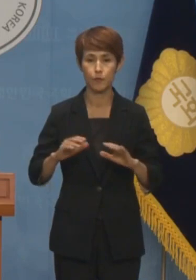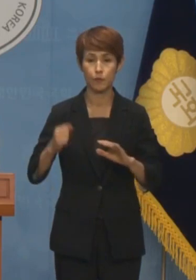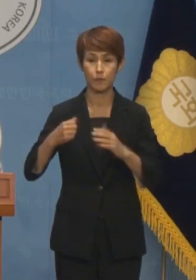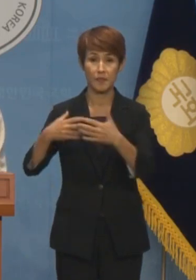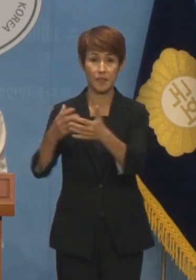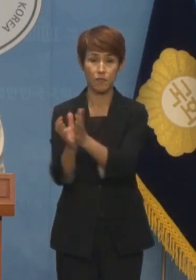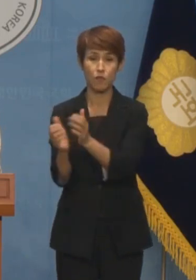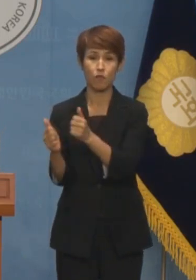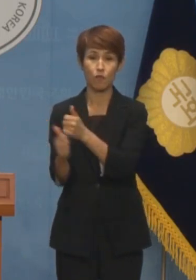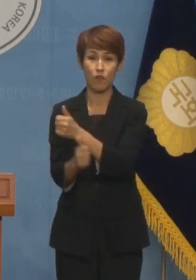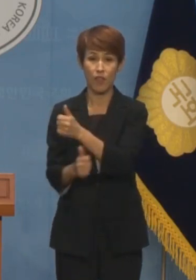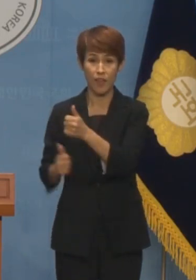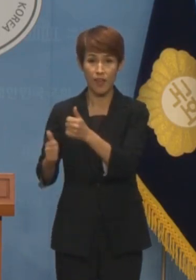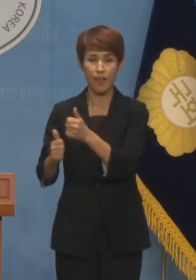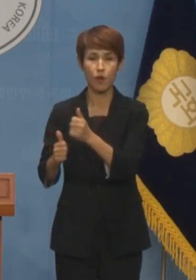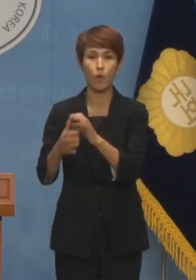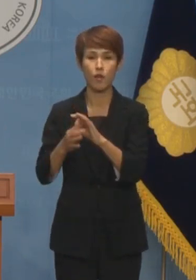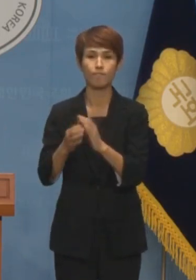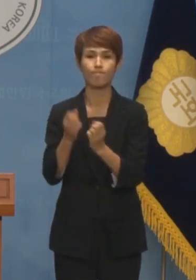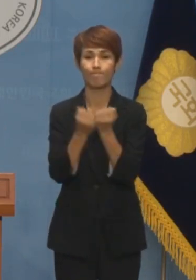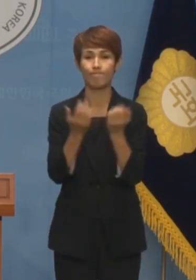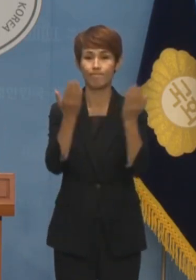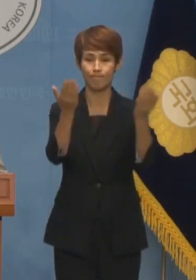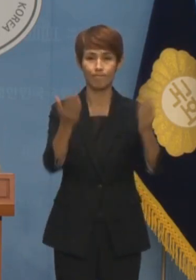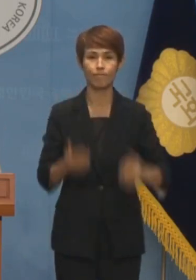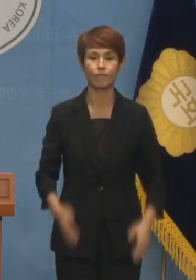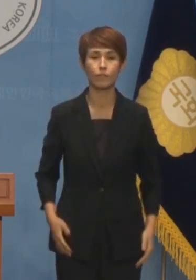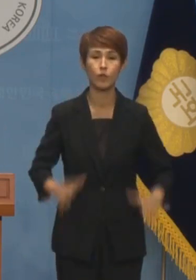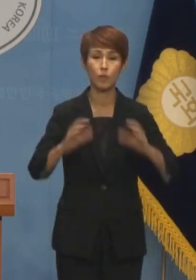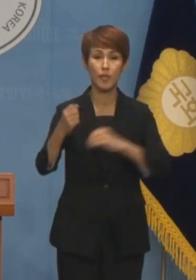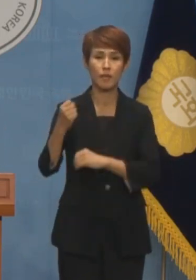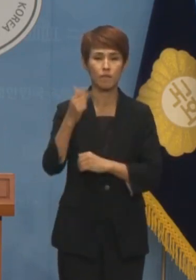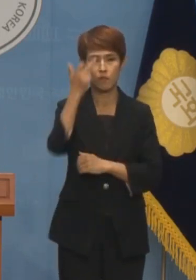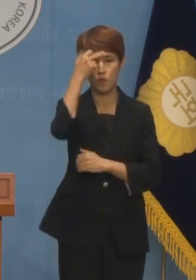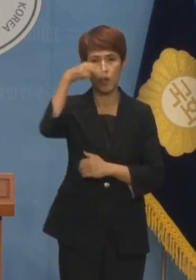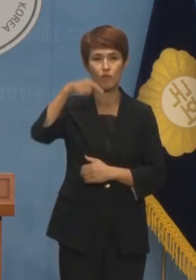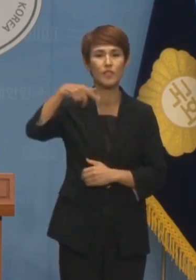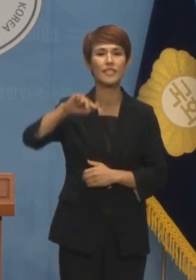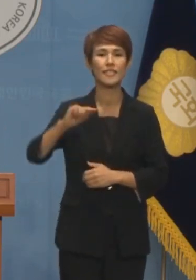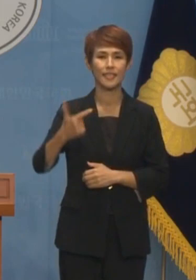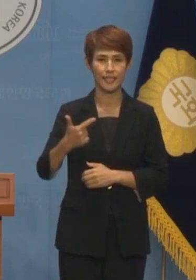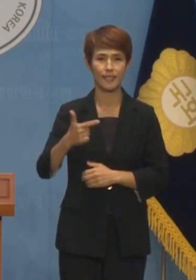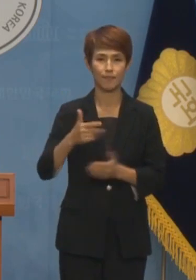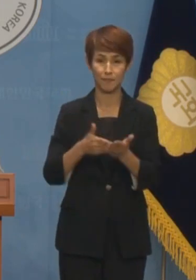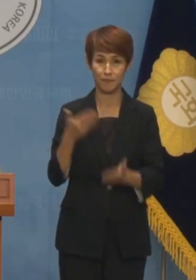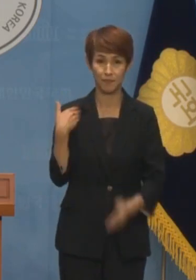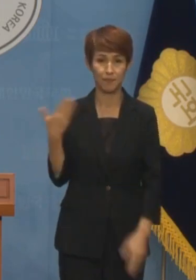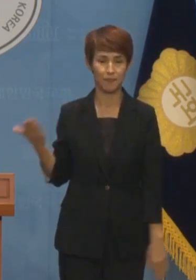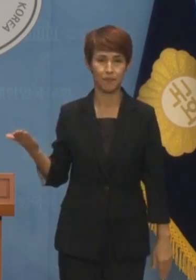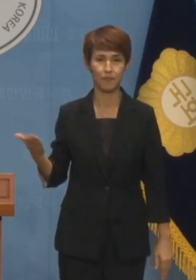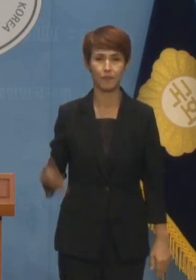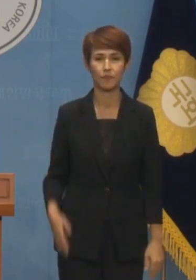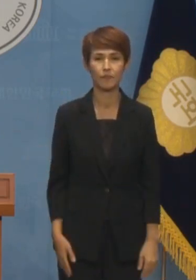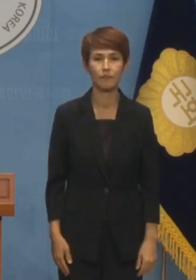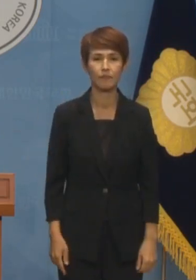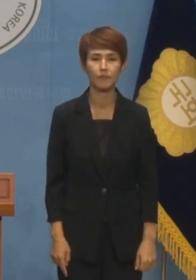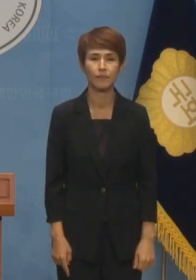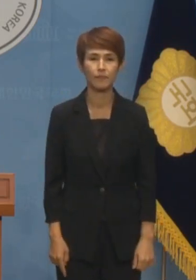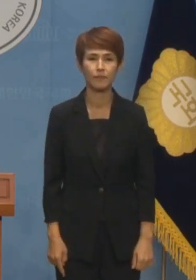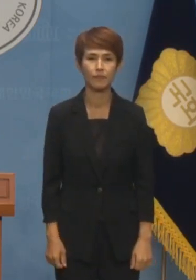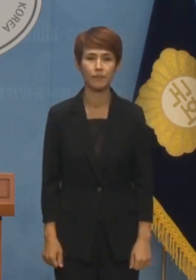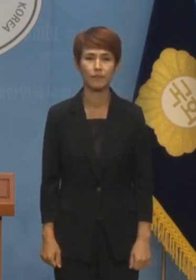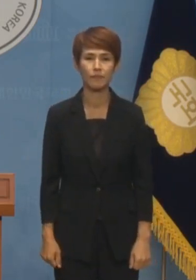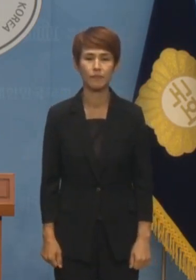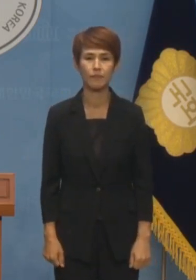관한 논평을 내겠습니다. 국민의힘 최수진 수석 대변인입니다. 끝없이 자행되는